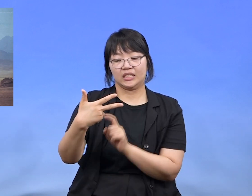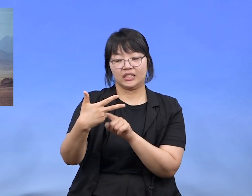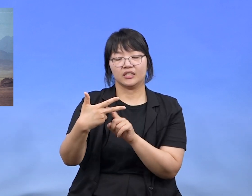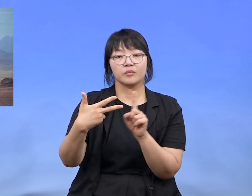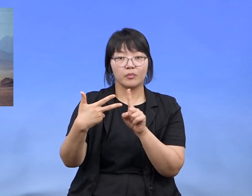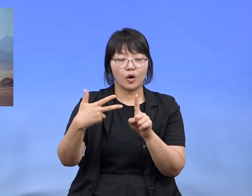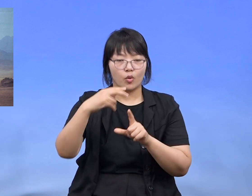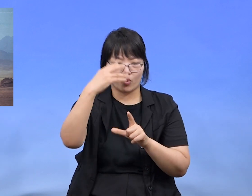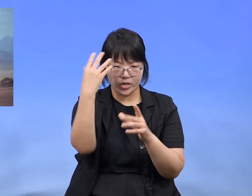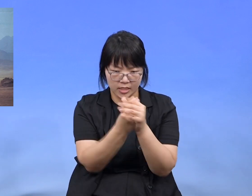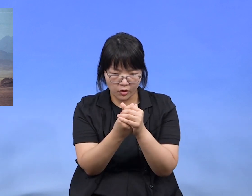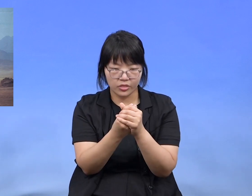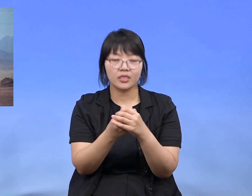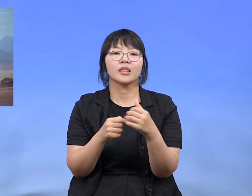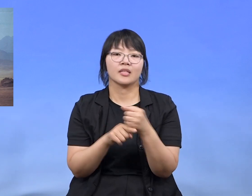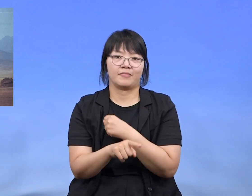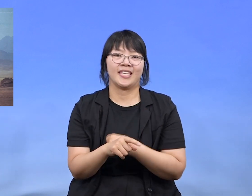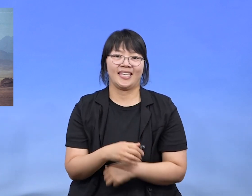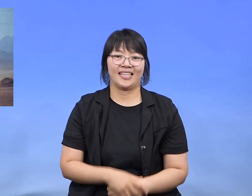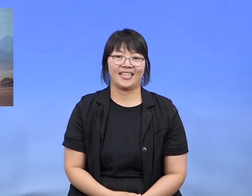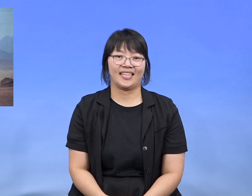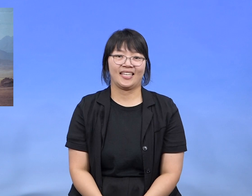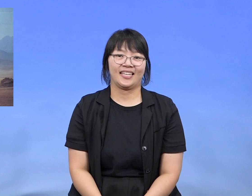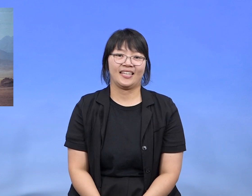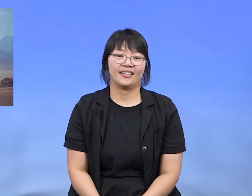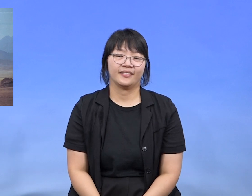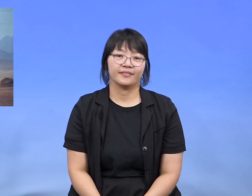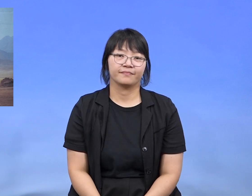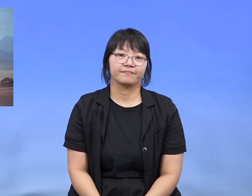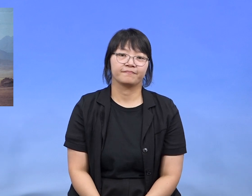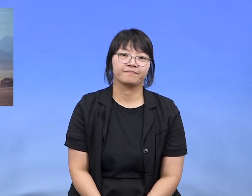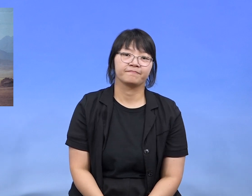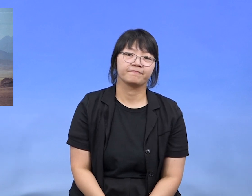나타내는 숫자예요. 혹은 대표적인 숫자입니다. 대표적인 숫자.